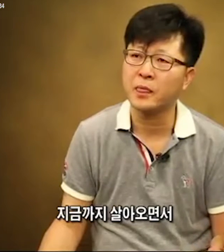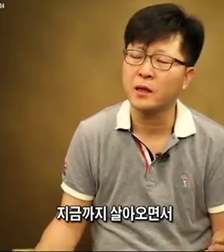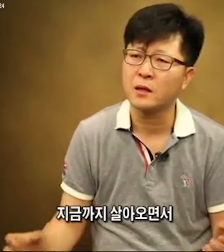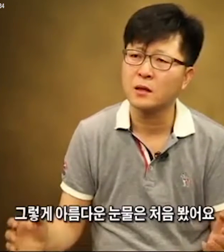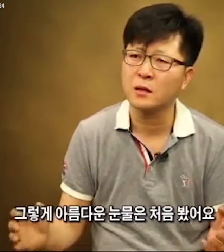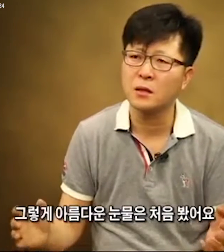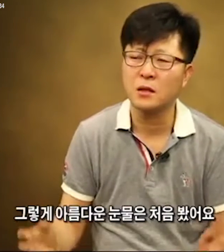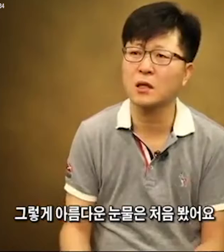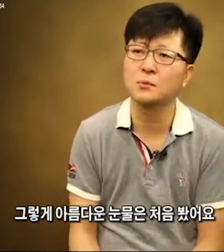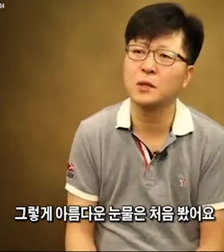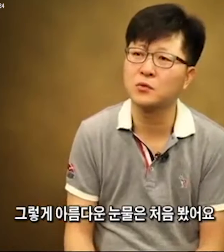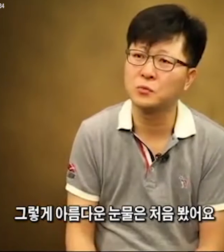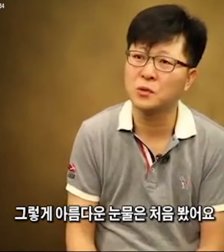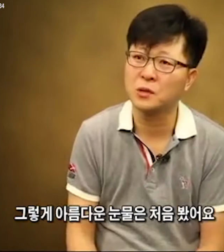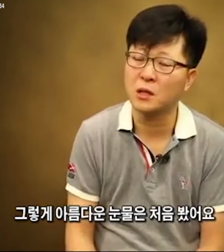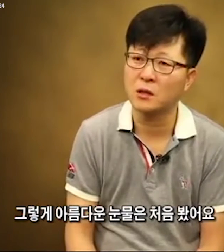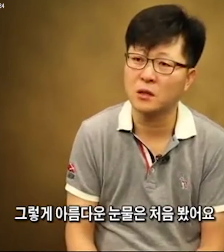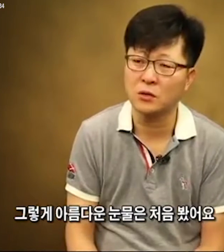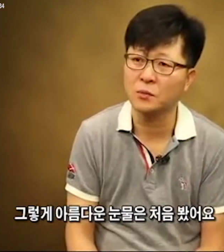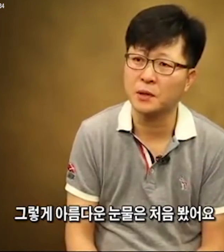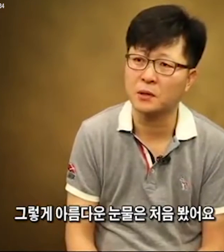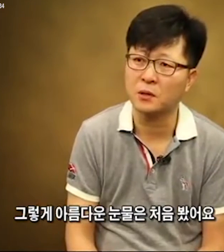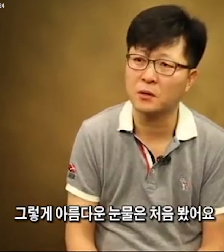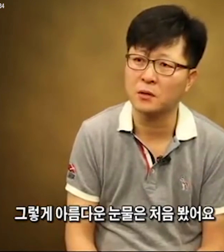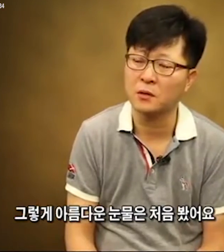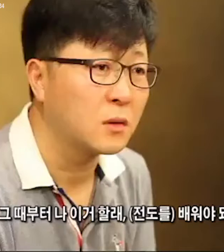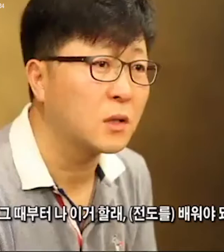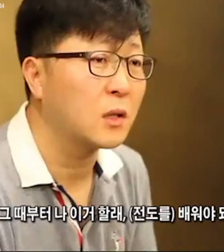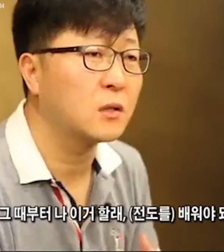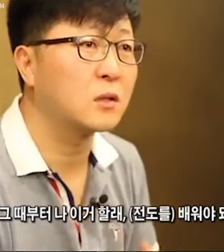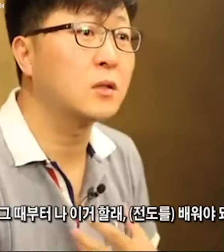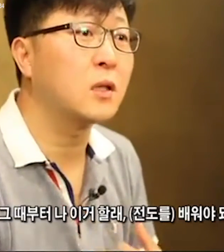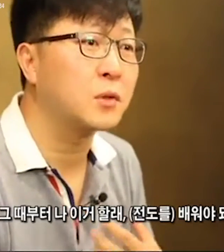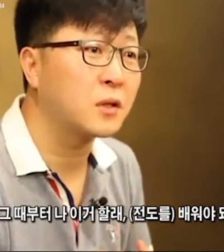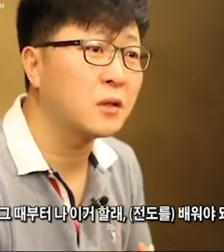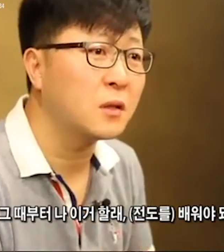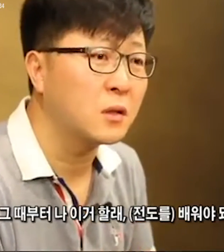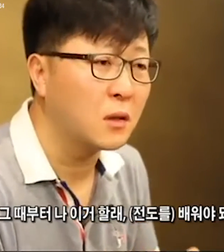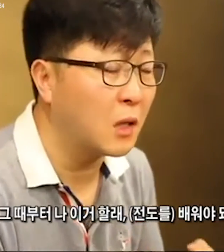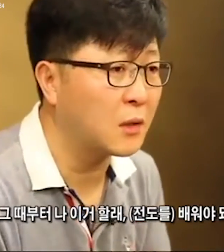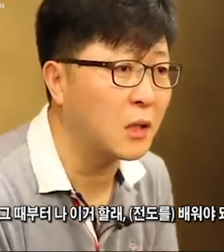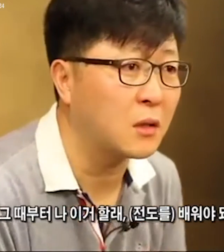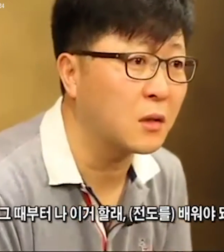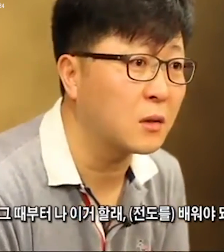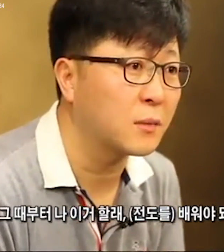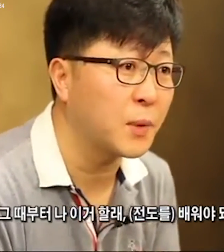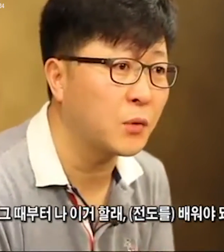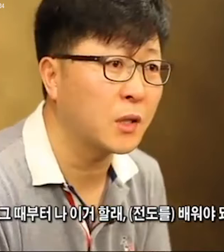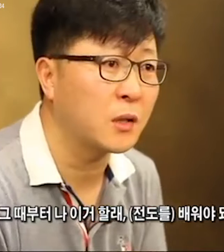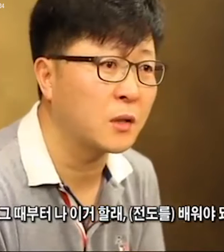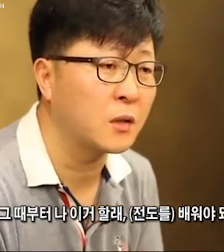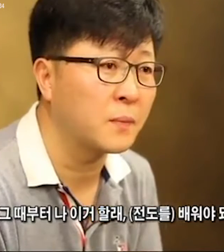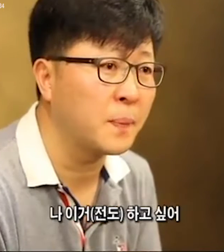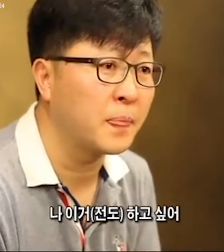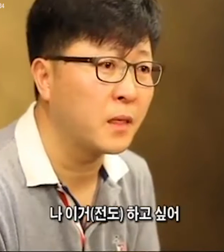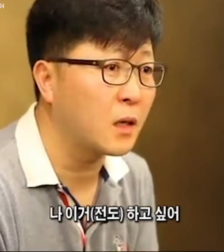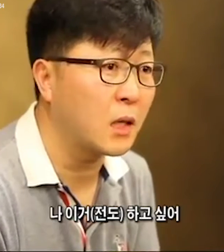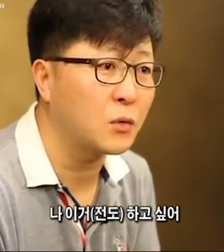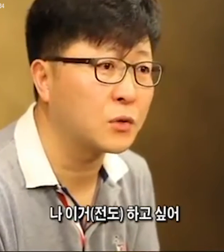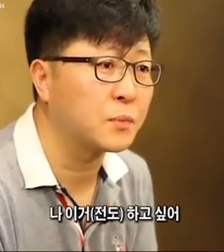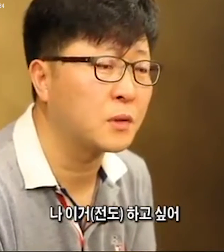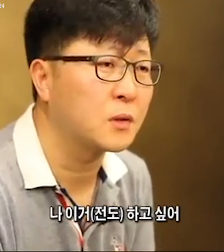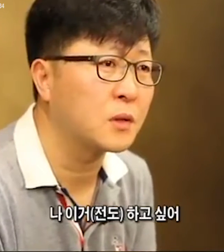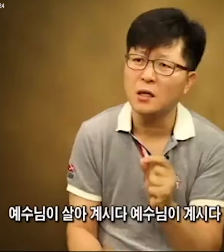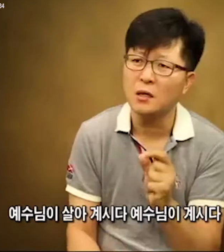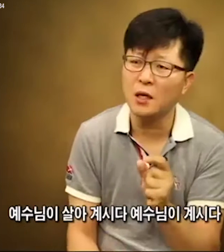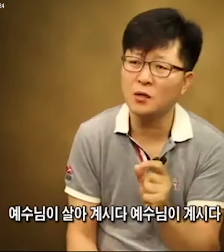살아오면서 그렇게 아름다운 눈물은 제가 처음 봤어요. 그러니까 내가 이제 그때부터 나 이거 배워야 돼.